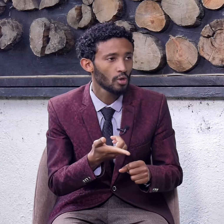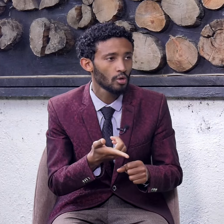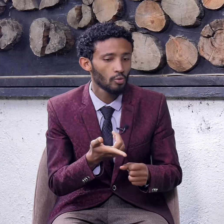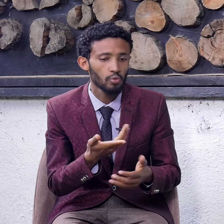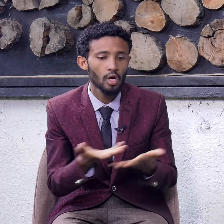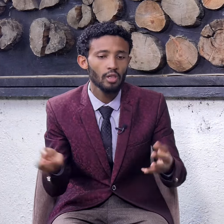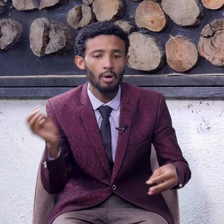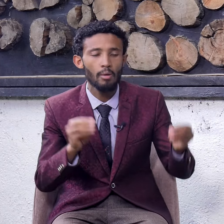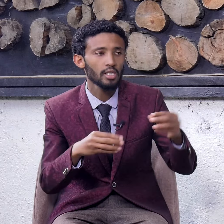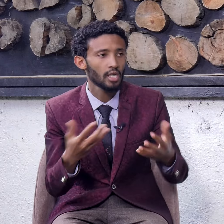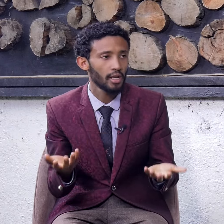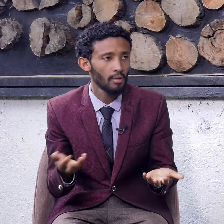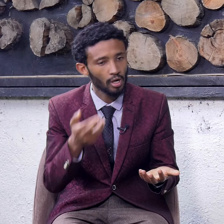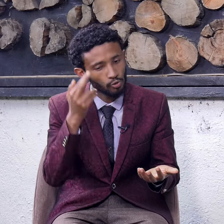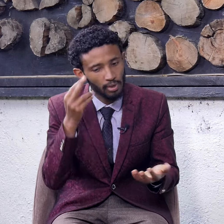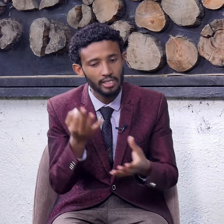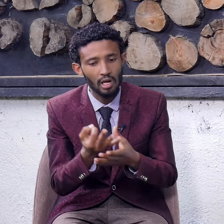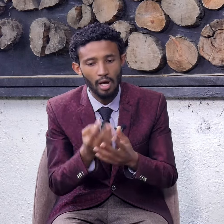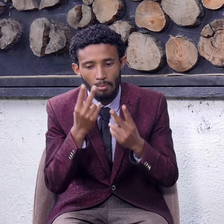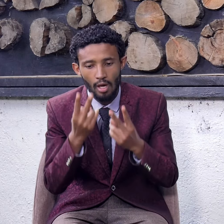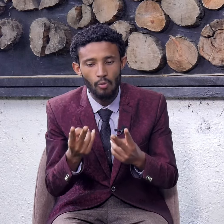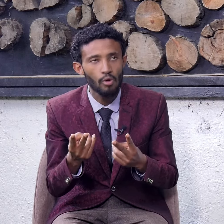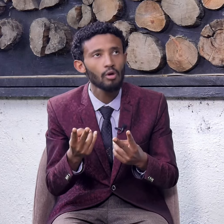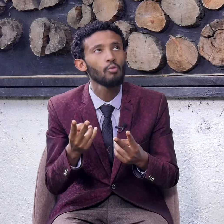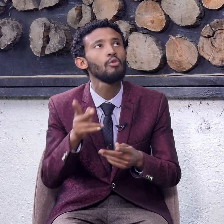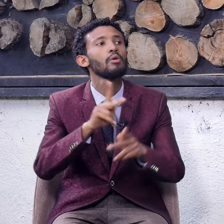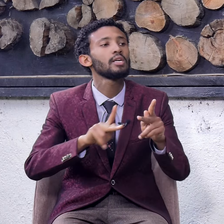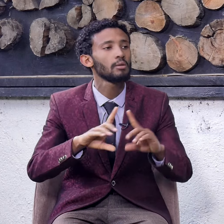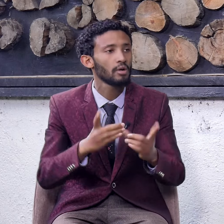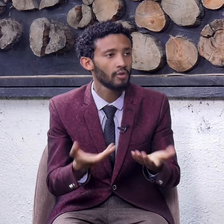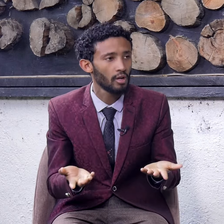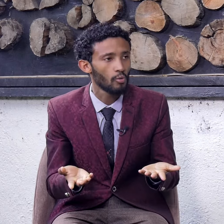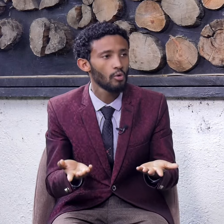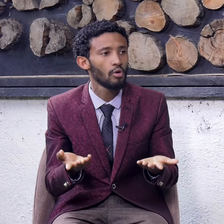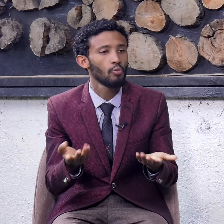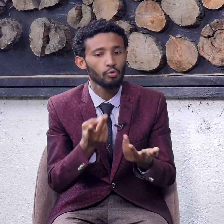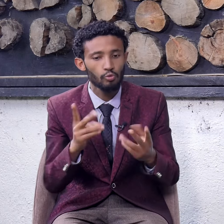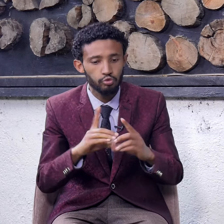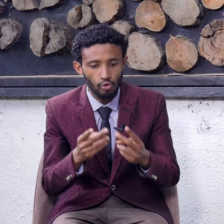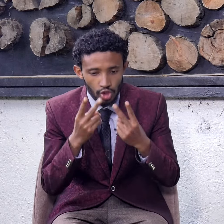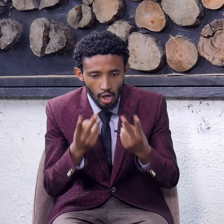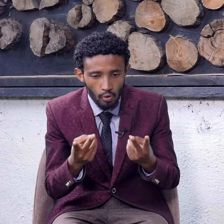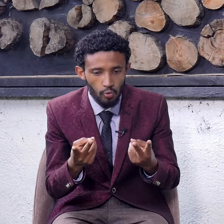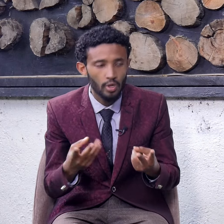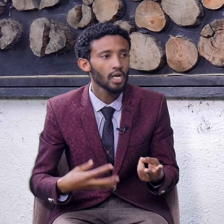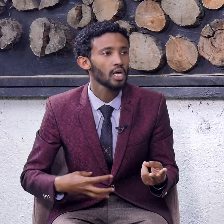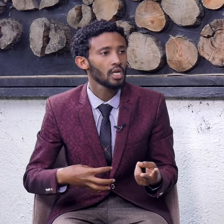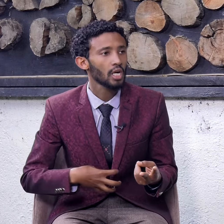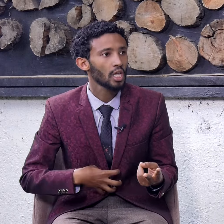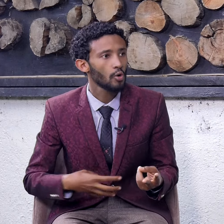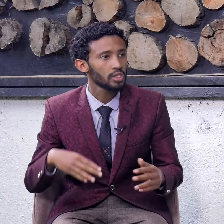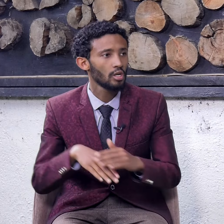ሲሉ ጉዳዩ ተባባሰ ሄደ። ምክንያቱም ይህ ዘገባ የሚያዩ ሁሉ ወደሰብ ከፈን ነው። ሁለቱም ቡድኖች ሲያዩ